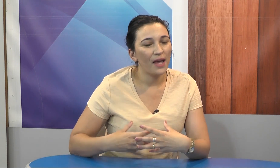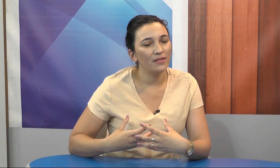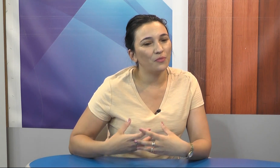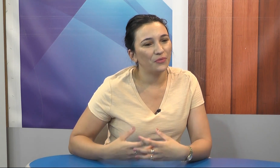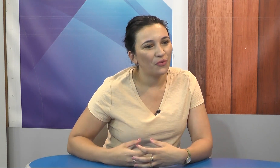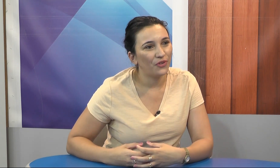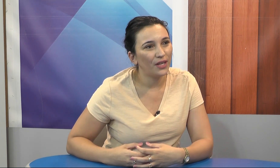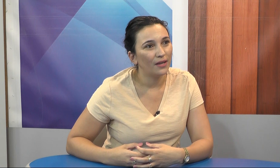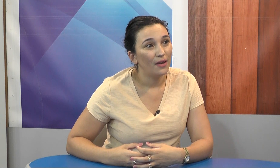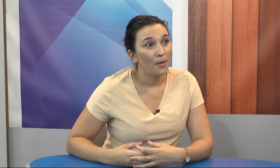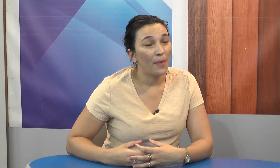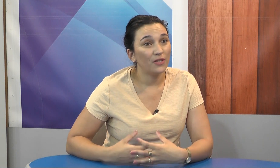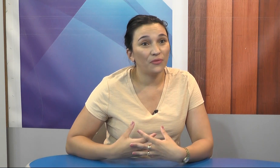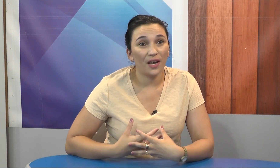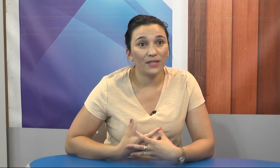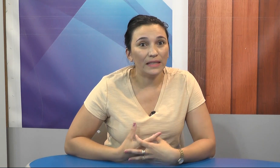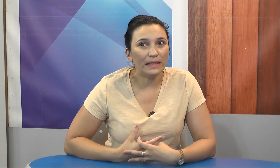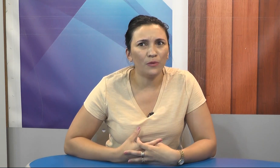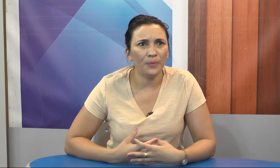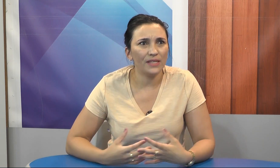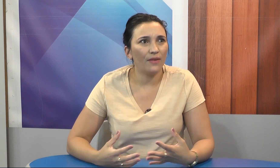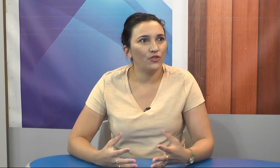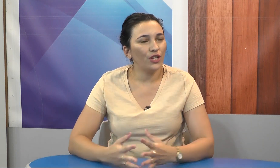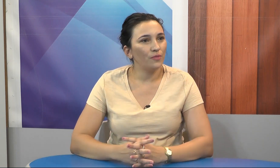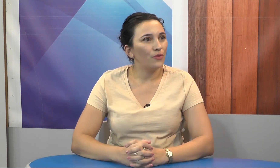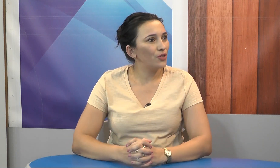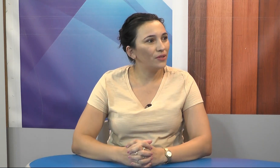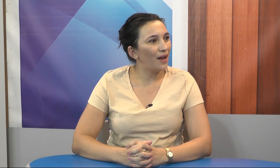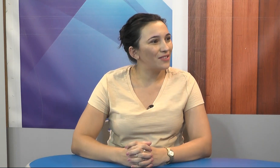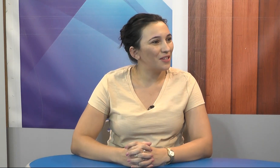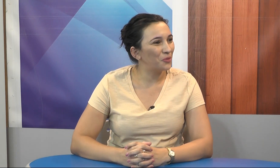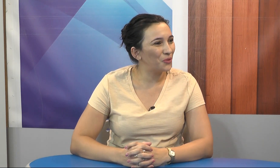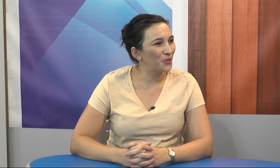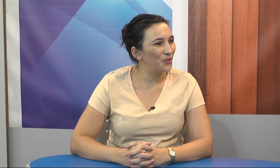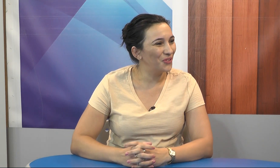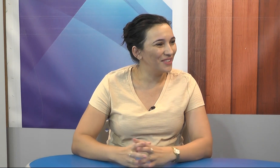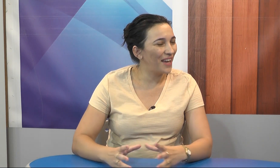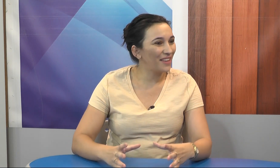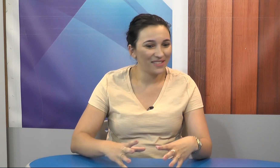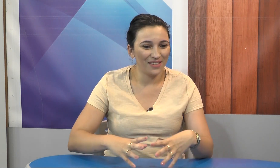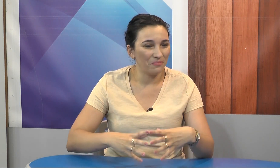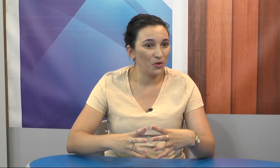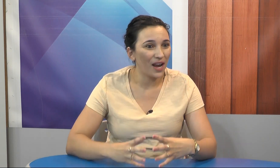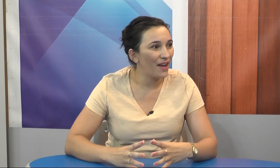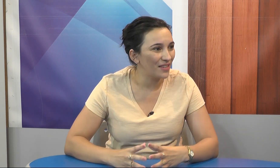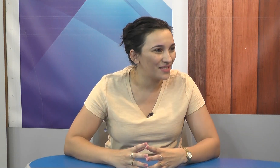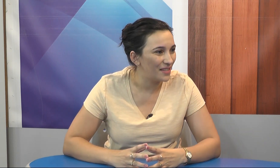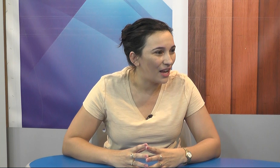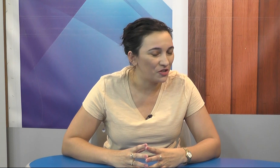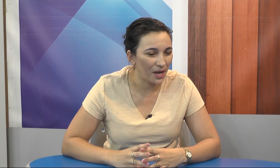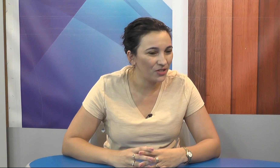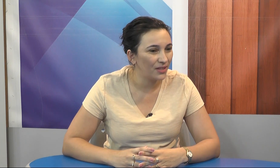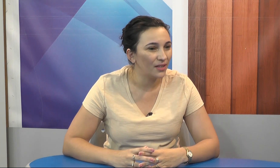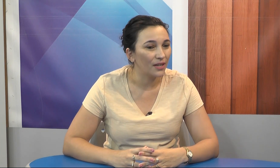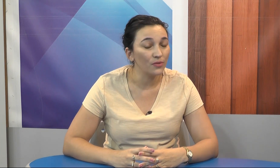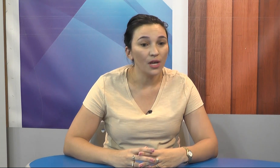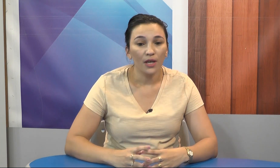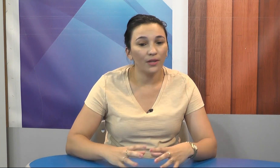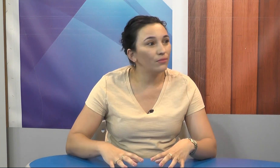eu me envolvia, mais eu ficava assim, eu pensava, gente, onde que eu estava esse tempo todo? Né? Assim, morava na cidade há mais de 30 anos e não